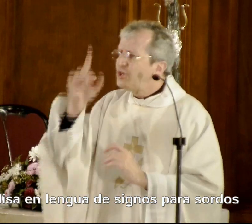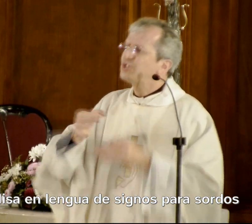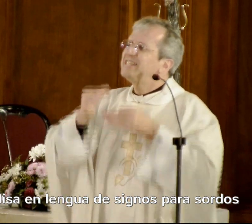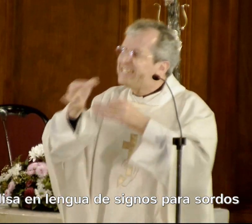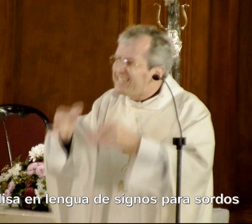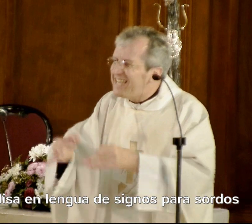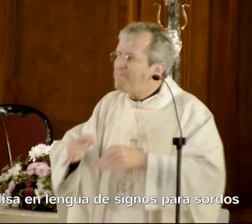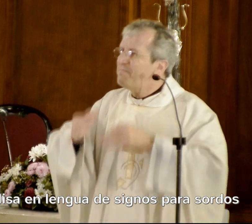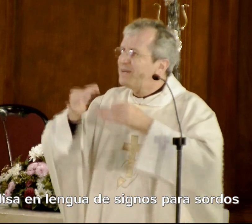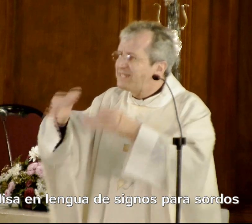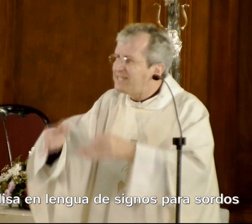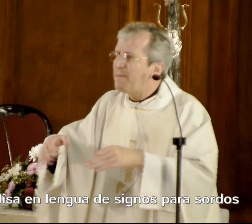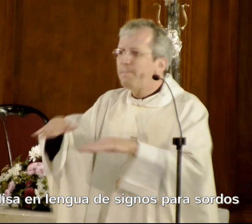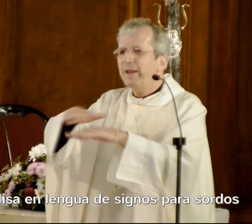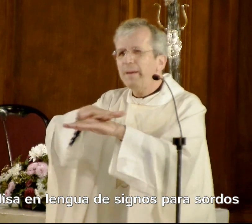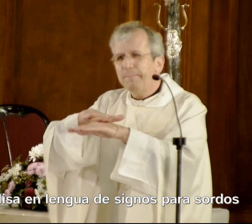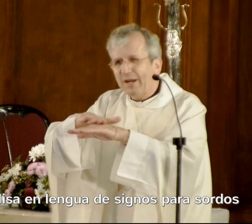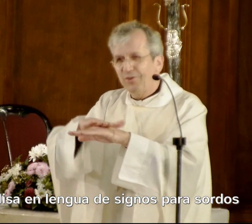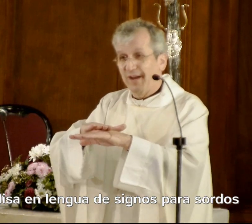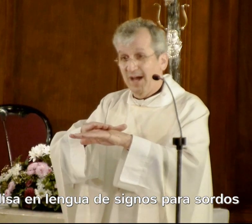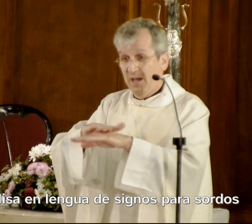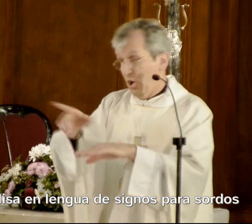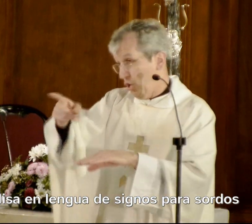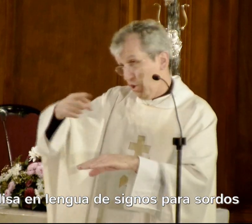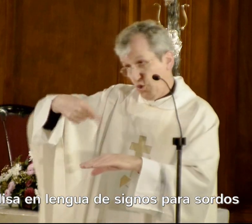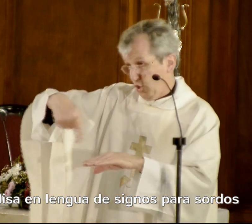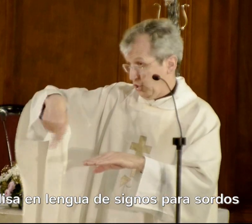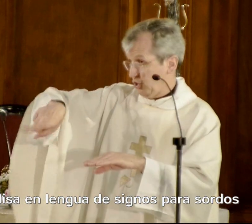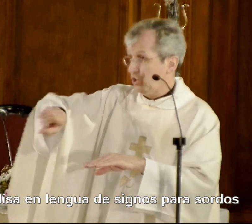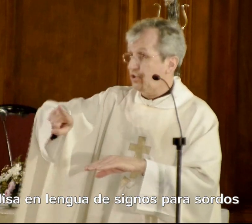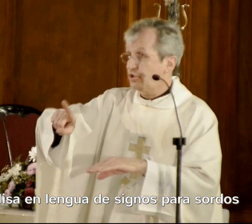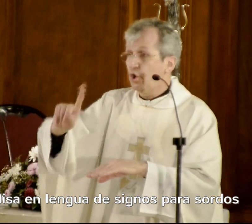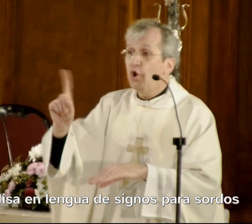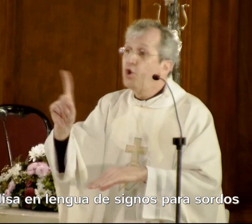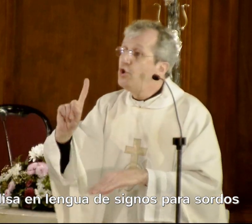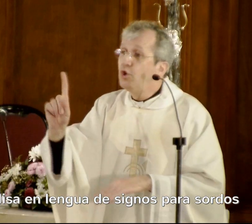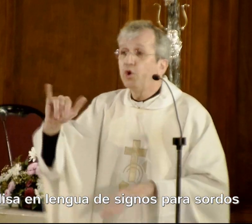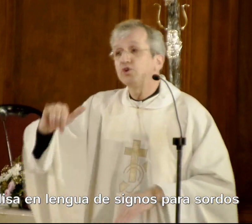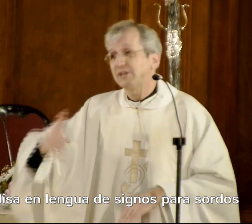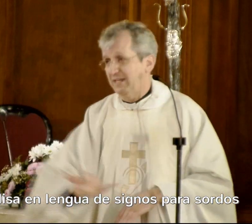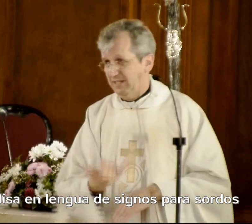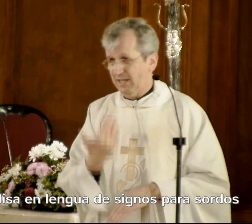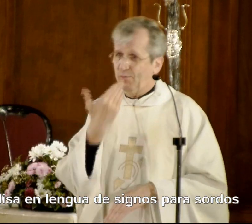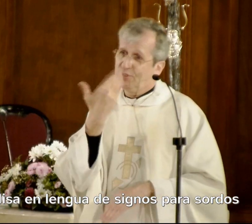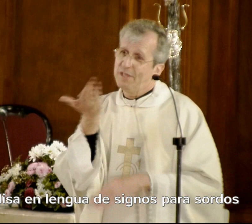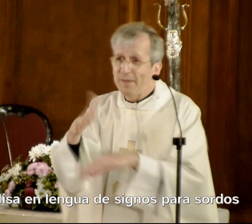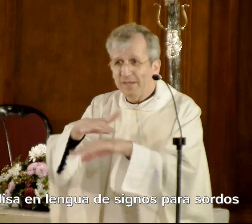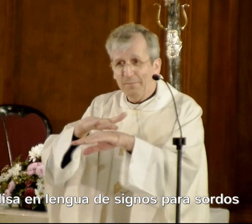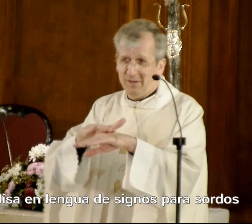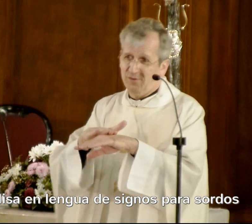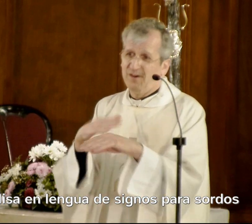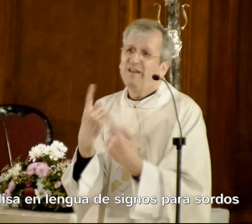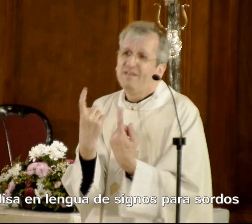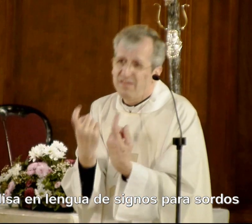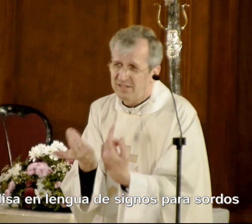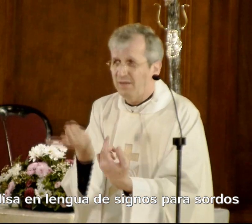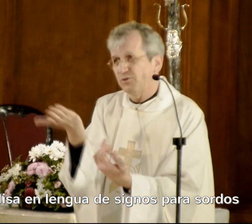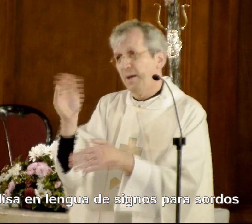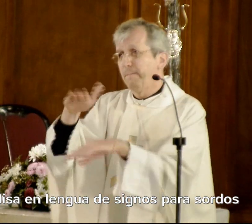Dios siempre, siempre perdona. Nosotros no nos cansemos de pedir perdón. Necesitamos